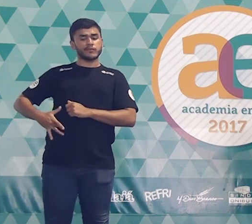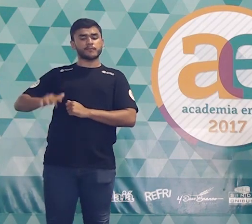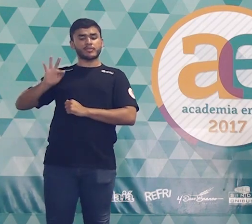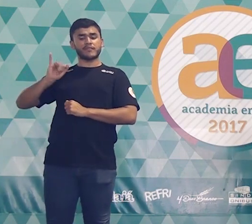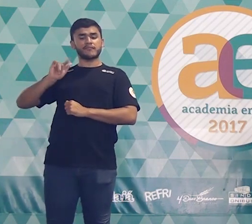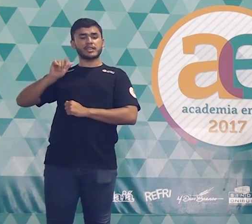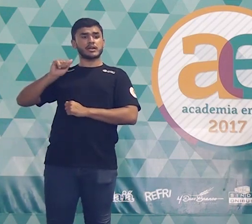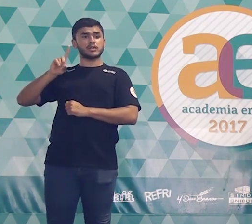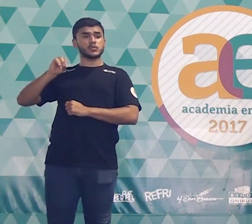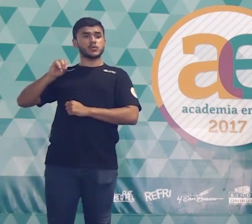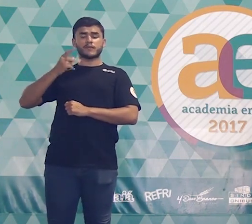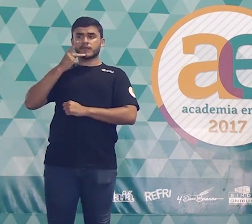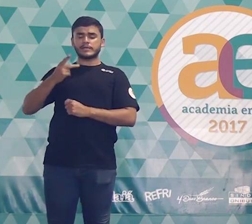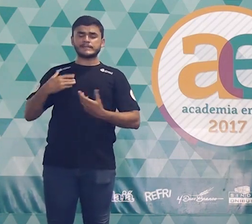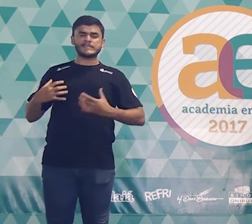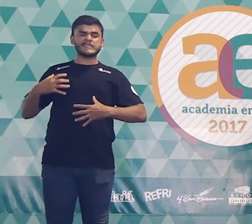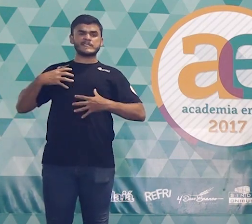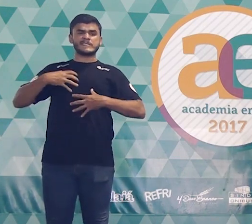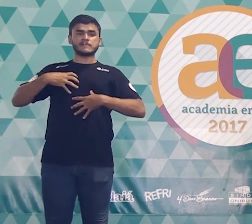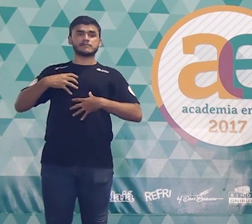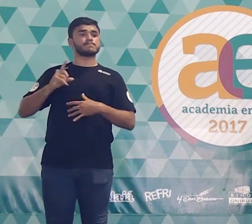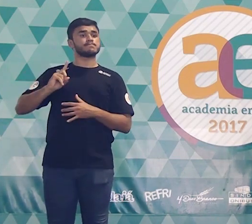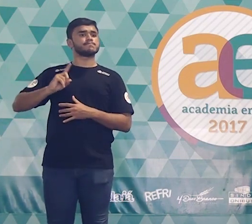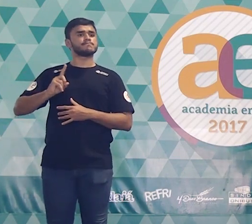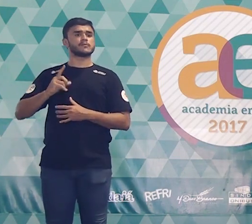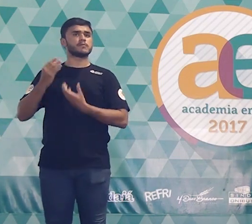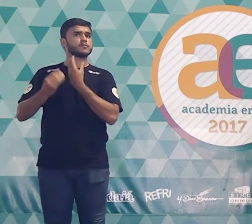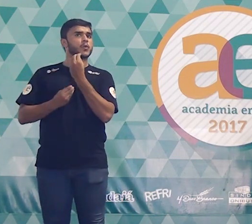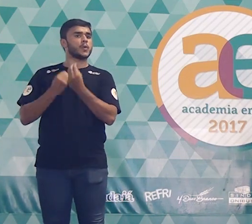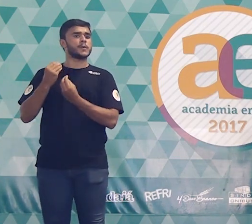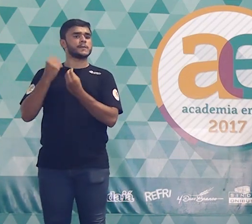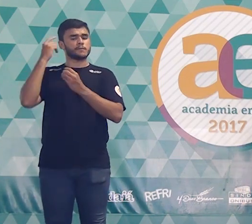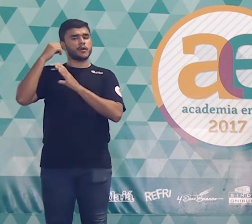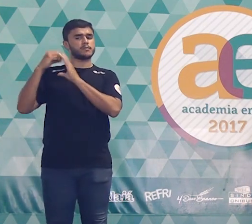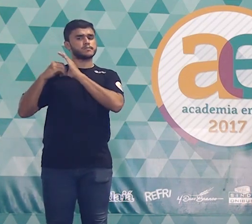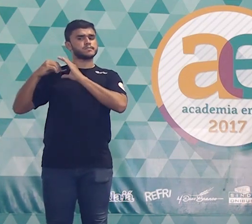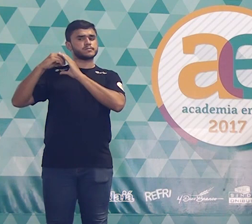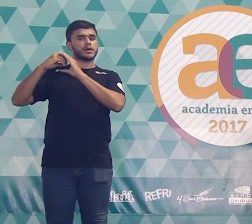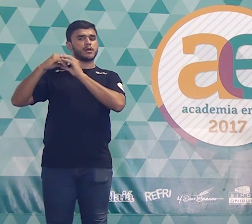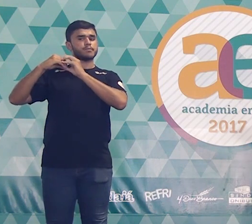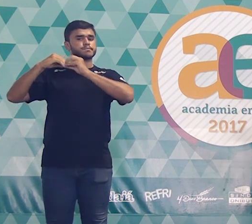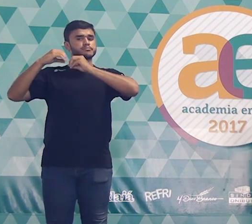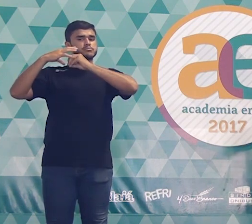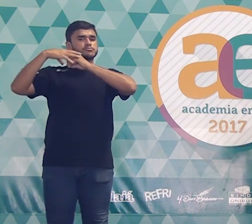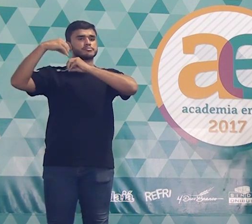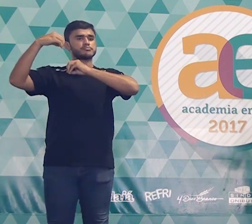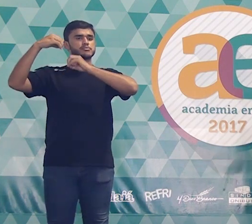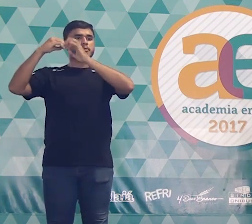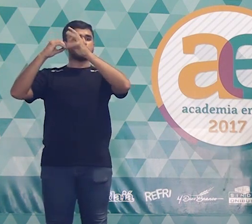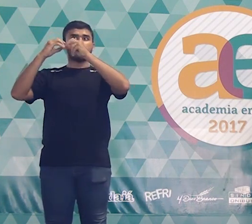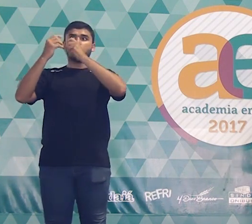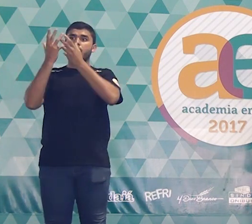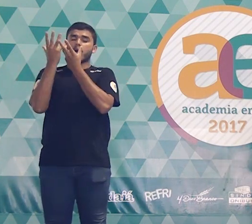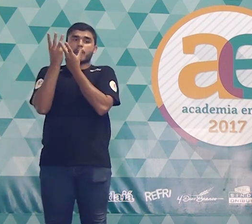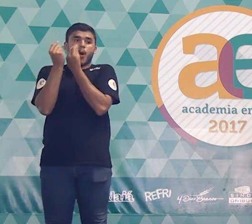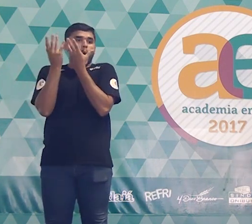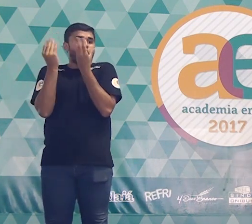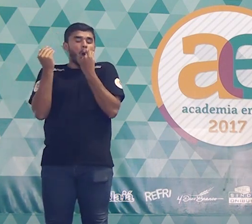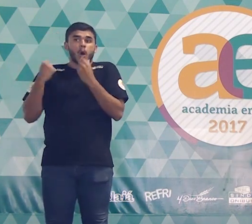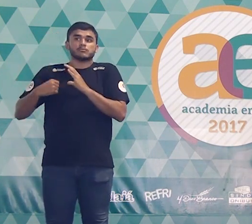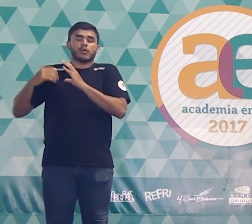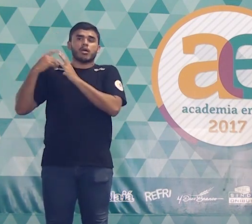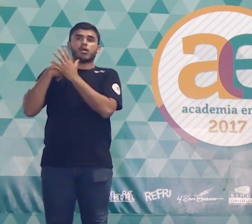outras funcionando, você não vai nem sentir nada, está tudo certo. Só que aí vira 2, 4, daqui a pouco você tem 10 milhões de